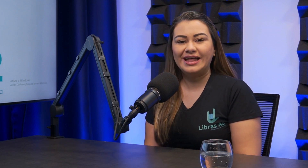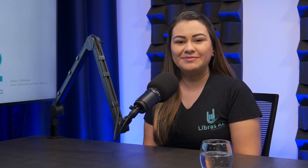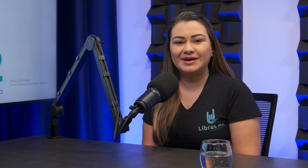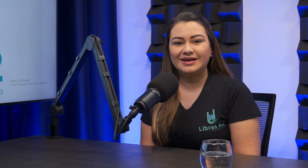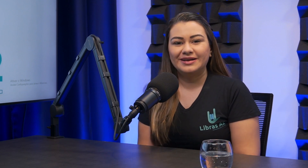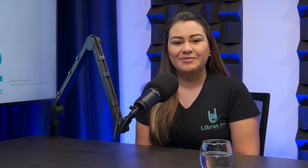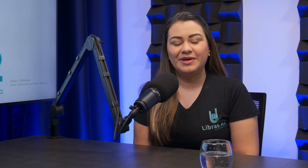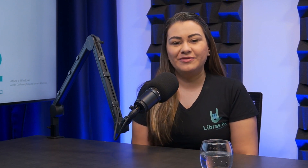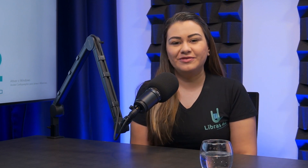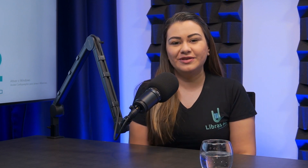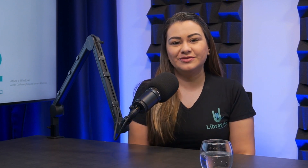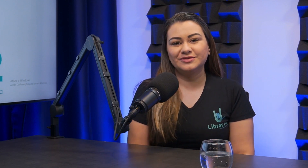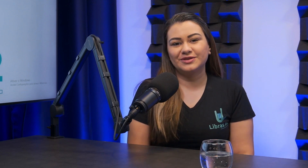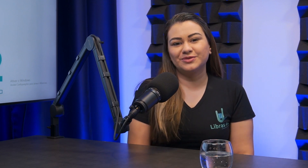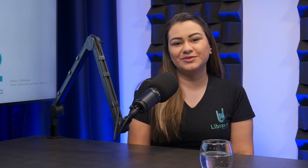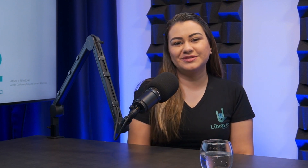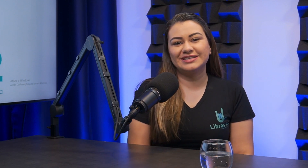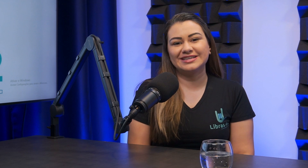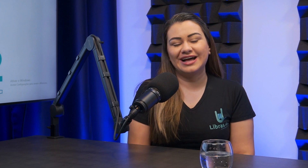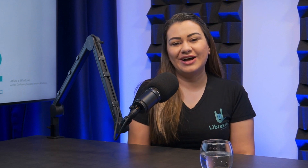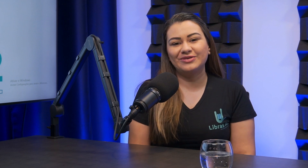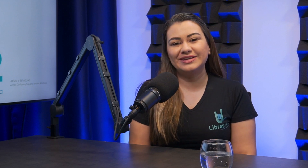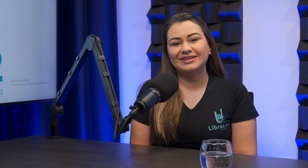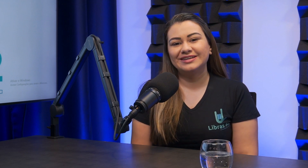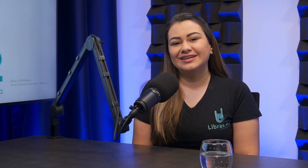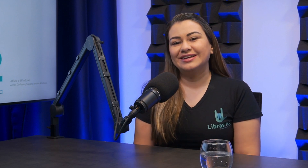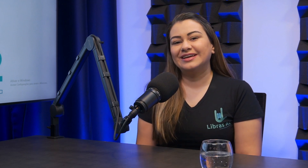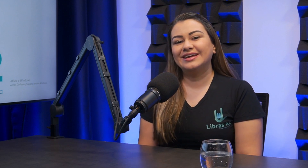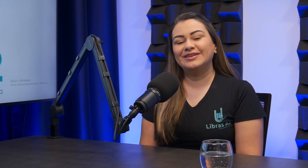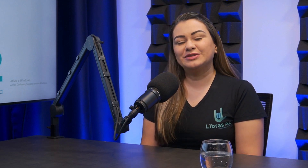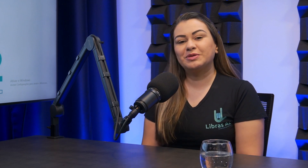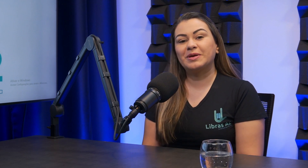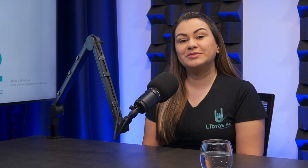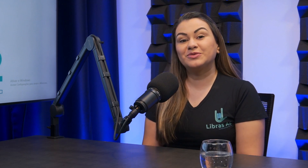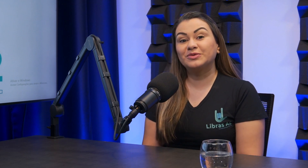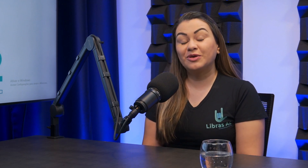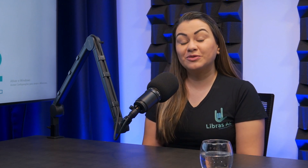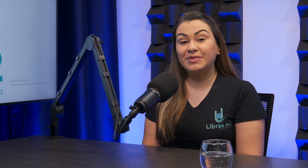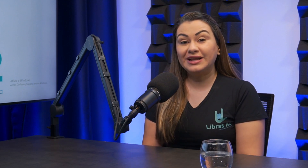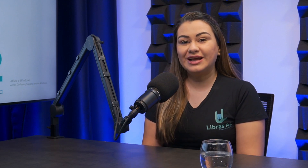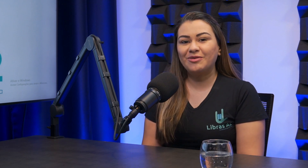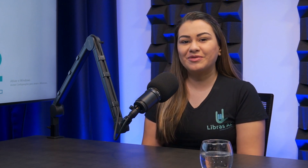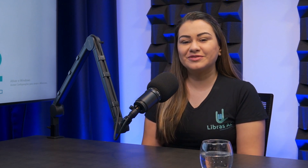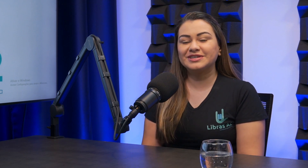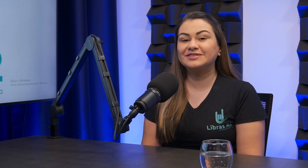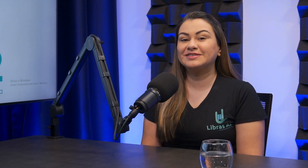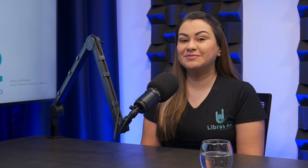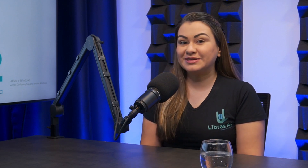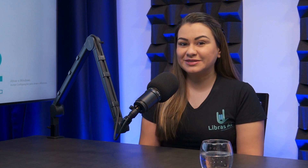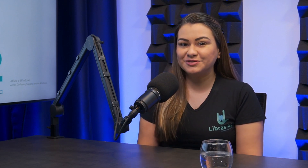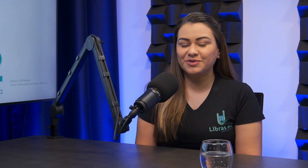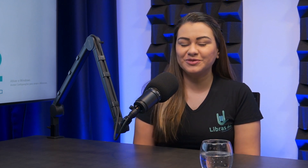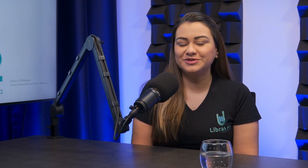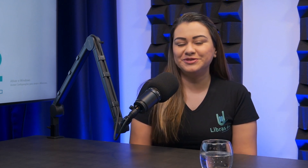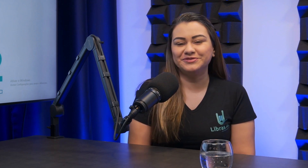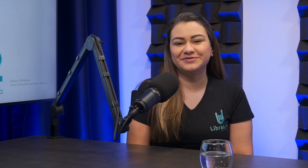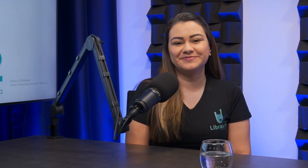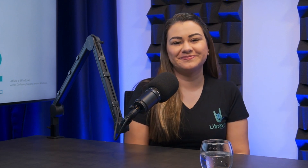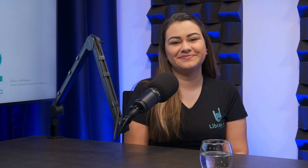Kérima. Bem-vindos a todos nessa aula. Nós preparamos um conteúdo bem legal para vocês que vai ser bastante produtivo. É isso